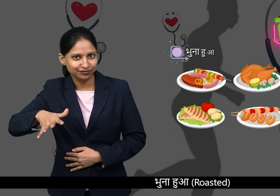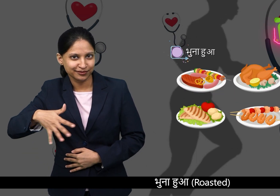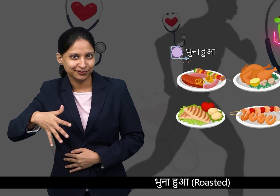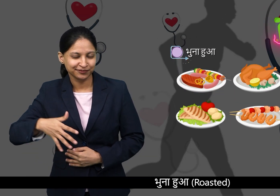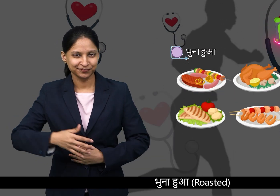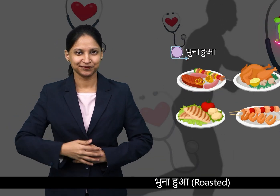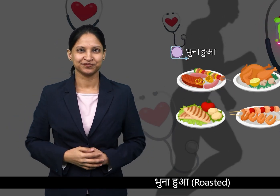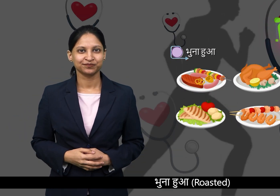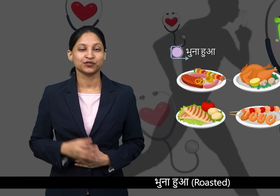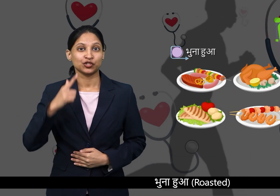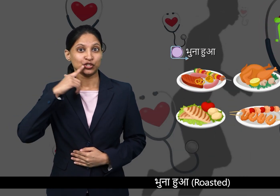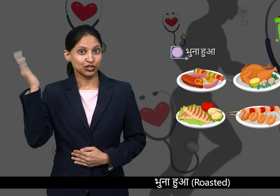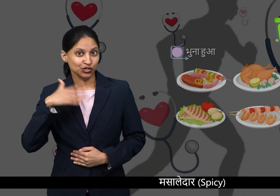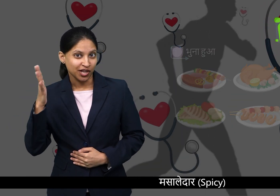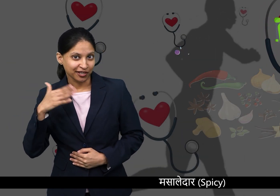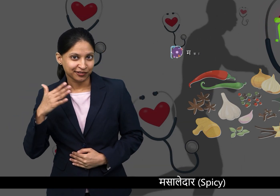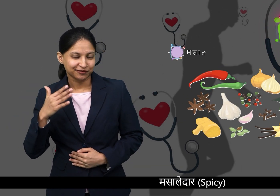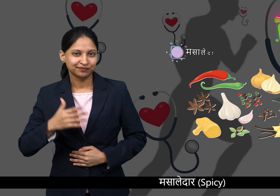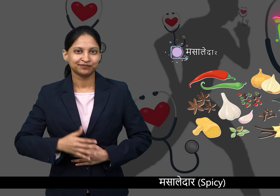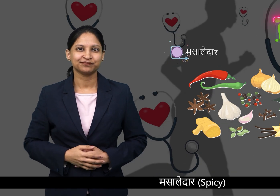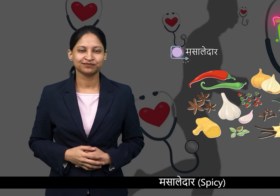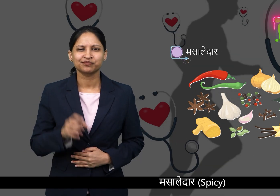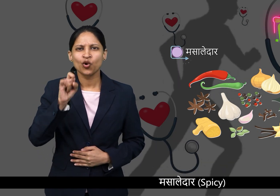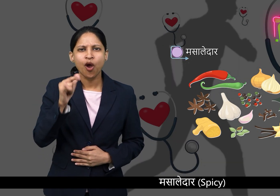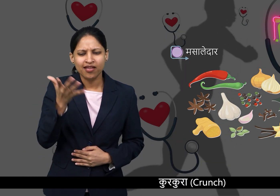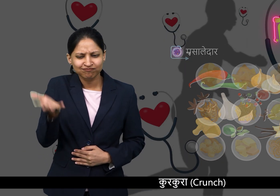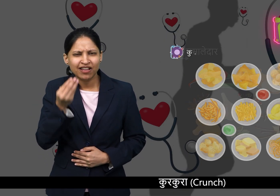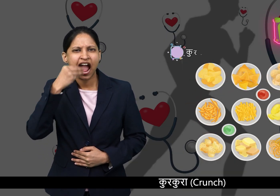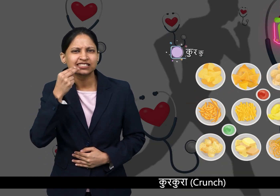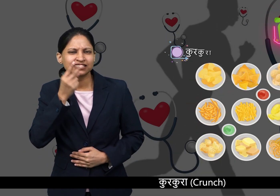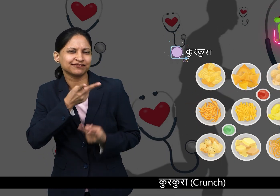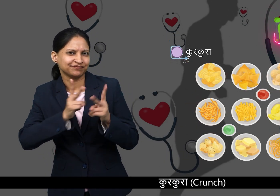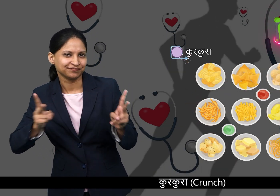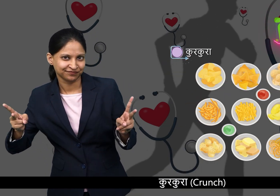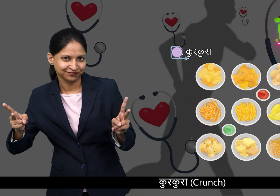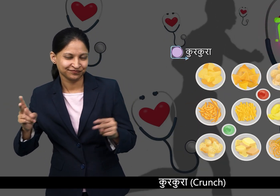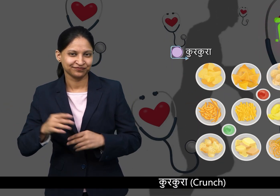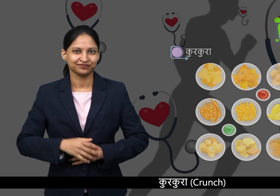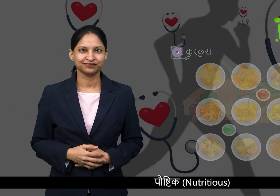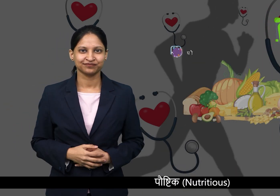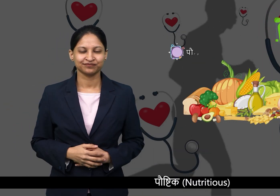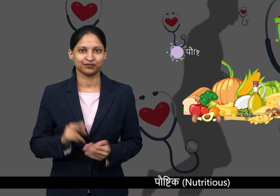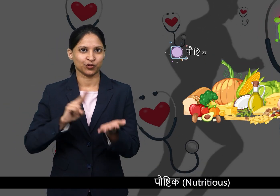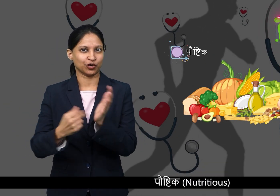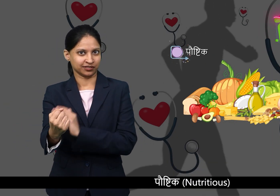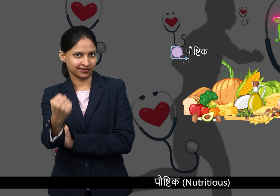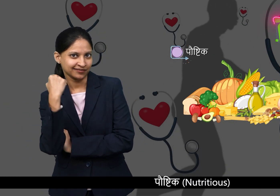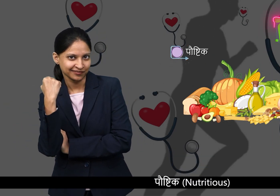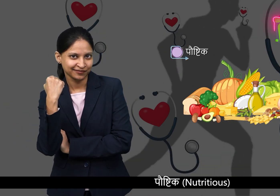भुना हुआ, रोस्टेड, मसालेदार, स्पाइसी, कुरकुरा, क्रंच,